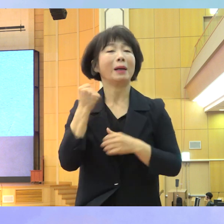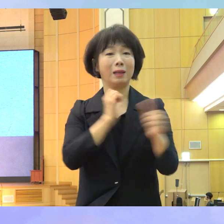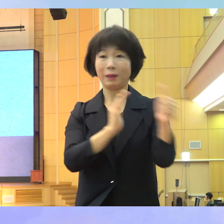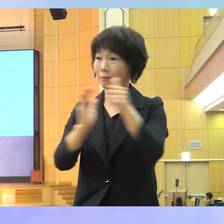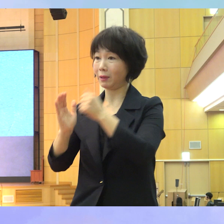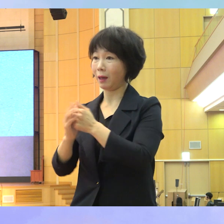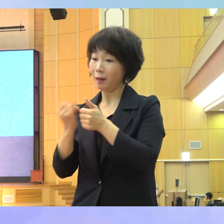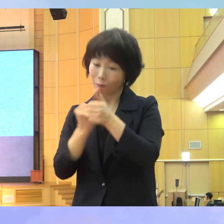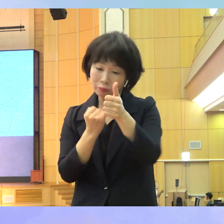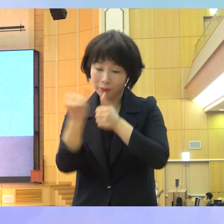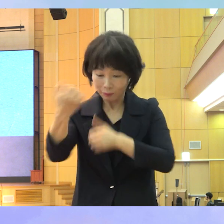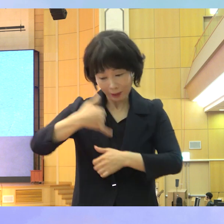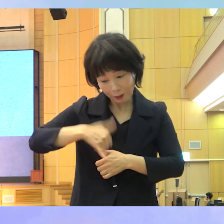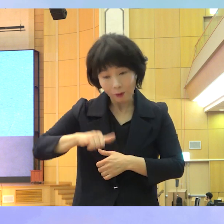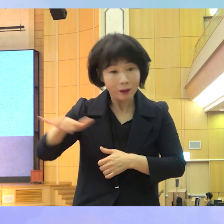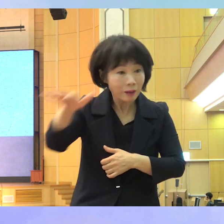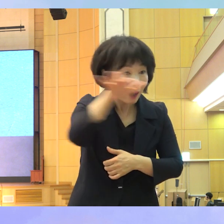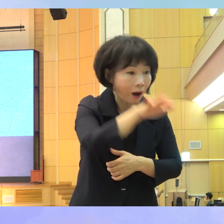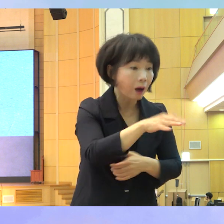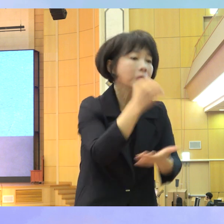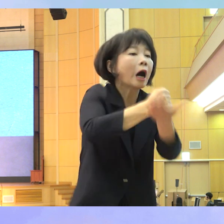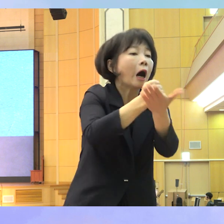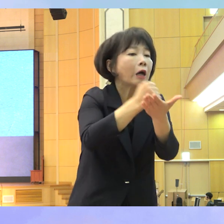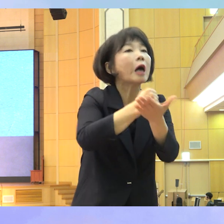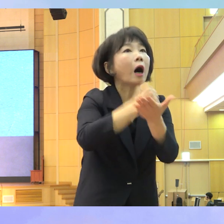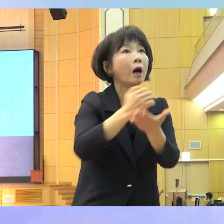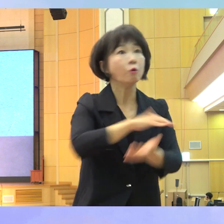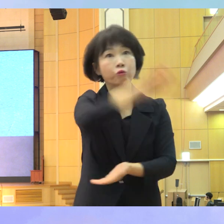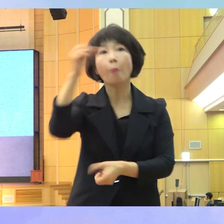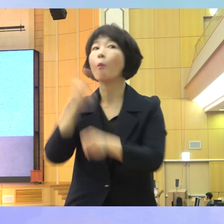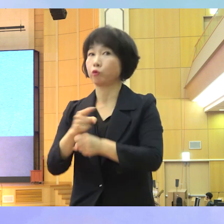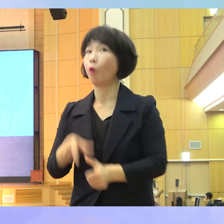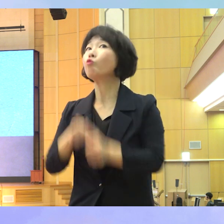아내에게, 부모에게 우리는 구원받았고